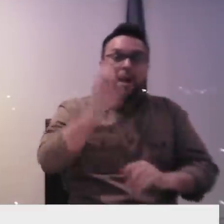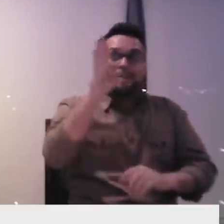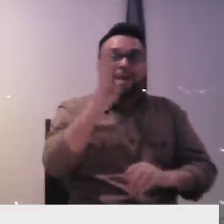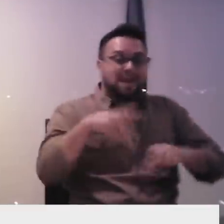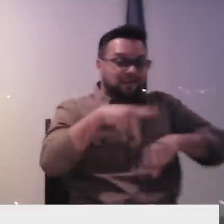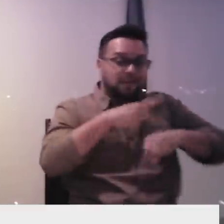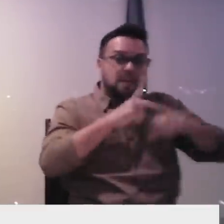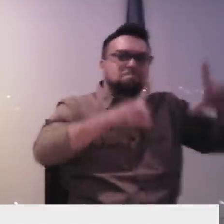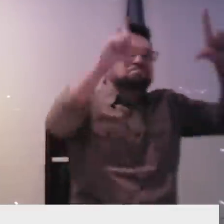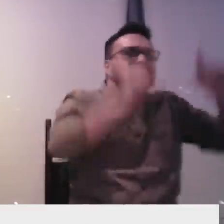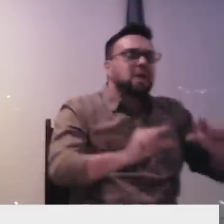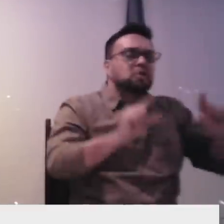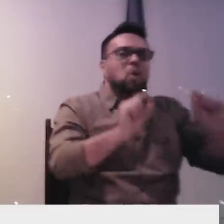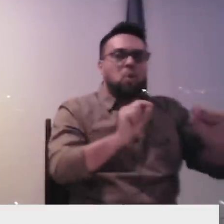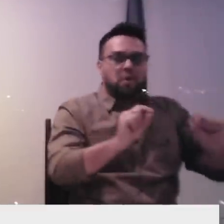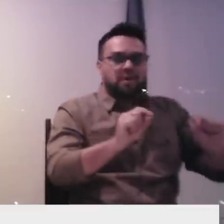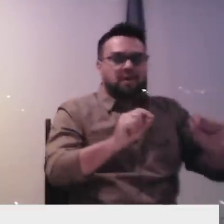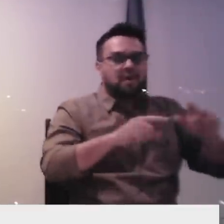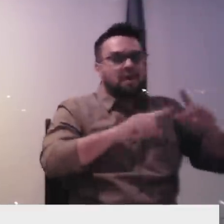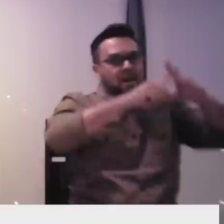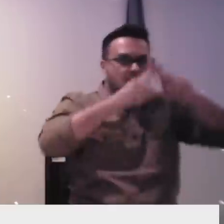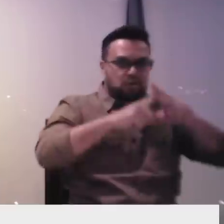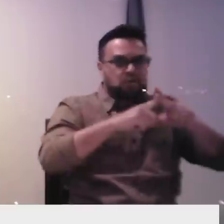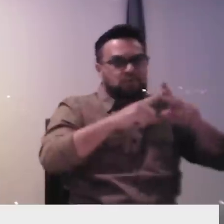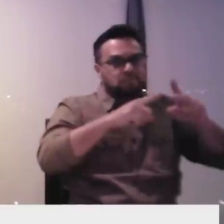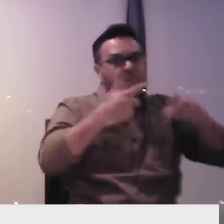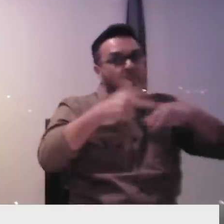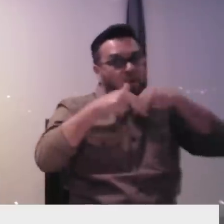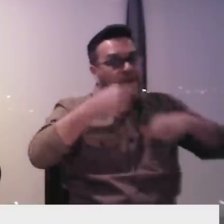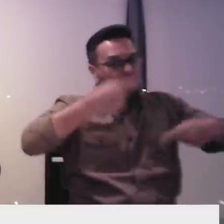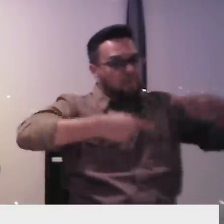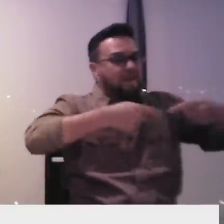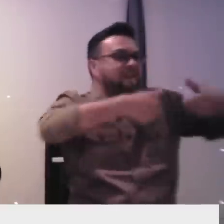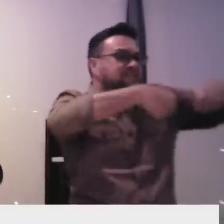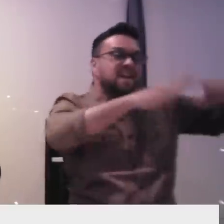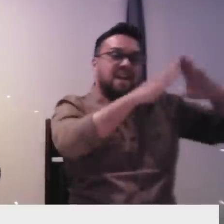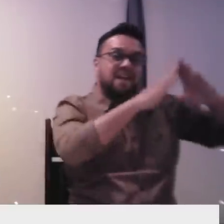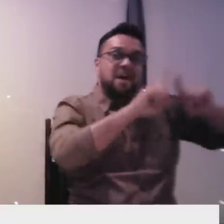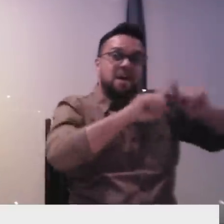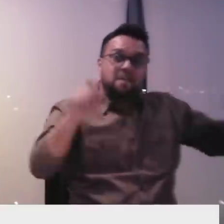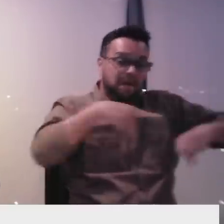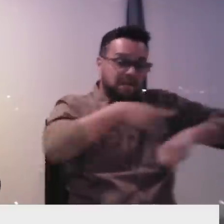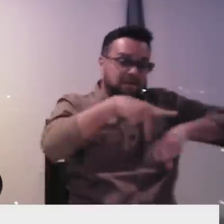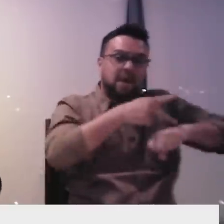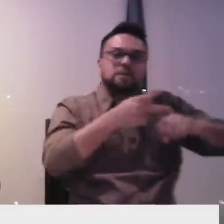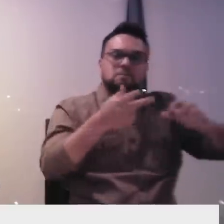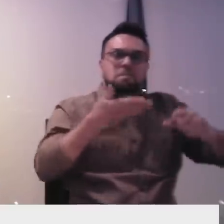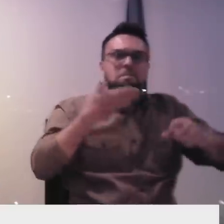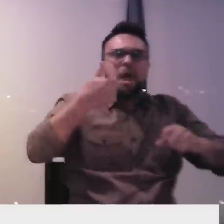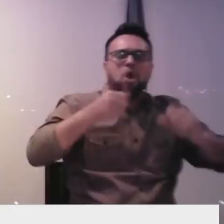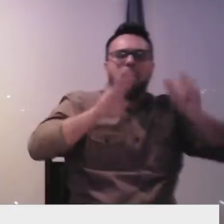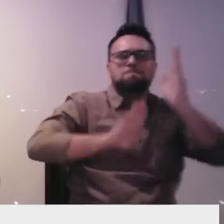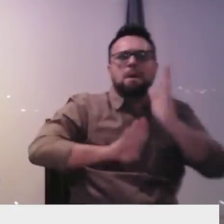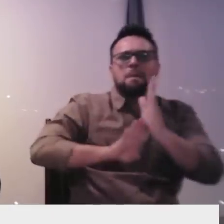sofreu com os ajustes da economia, com a política do fique em casa, e é um dos países que está melhor reagindo também